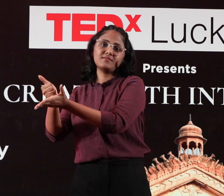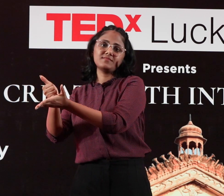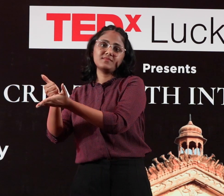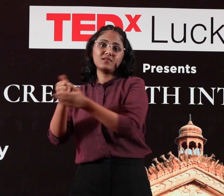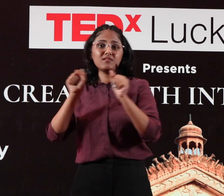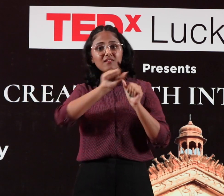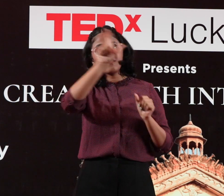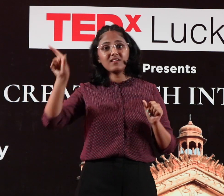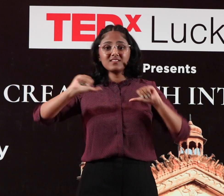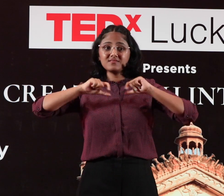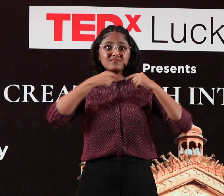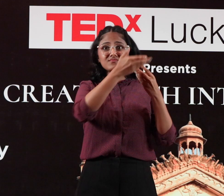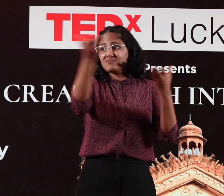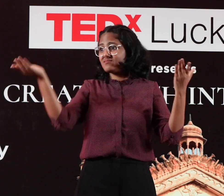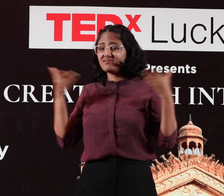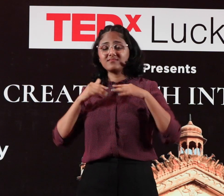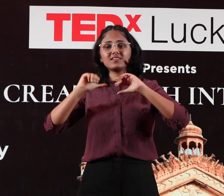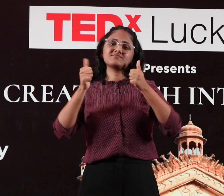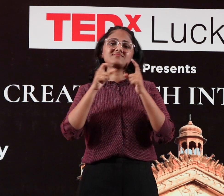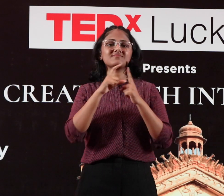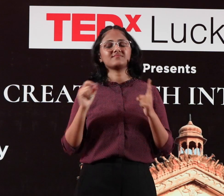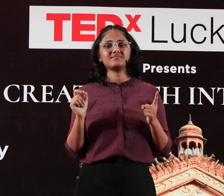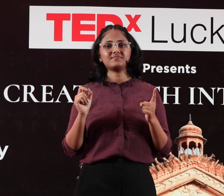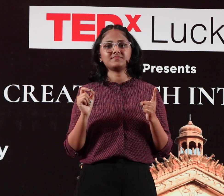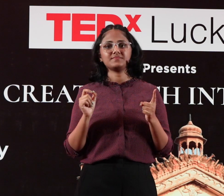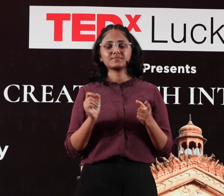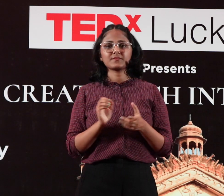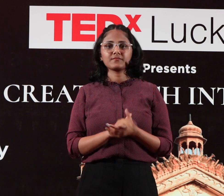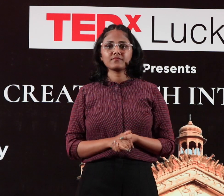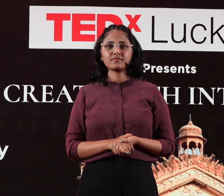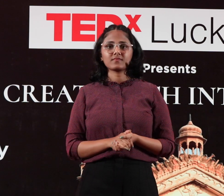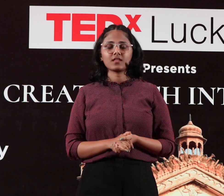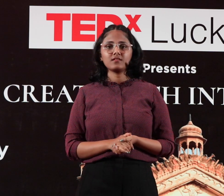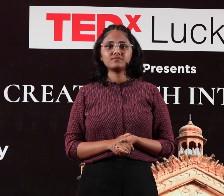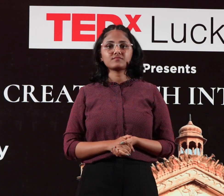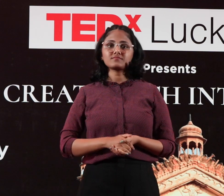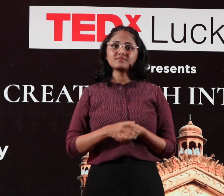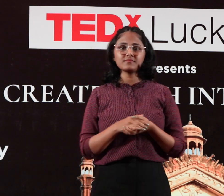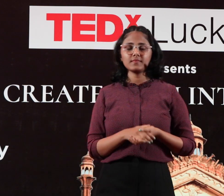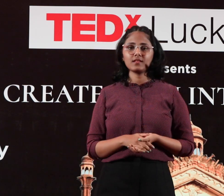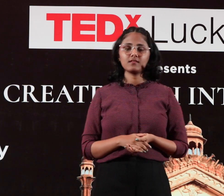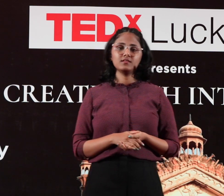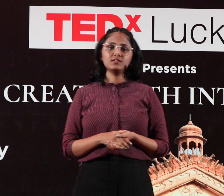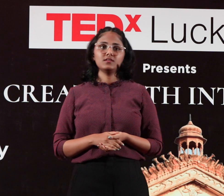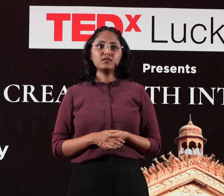कर रहे हैं या कंपनियां चला रहे हैं, हम वहां काम कर सकते हैं। आई वुड एंड ऑन अ नोट कि हम एज अ